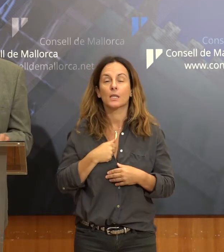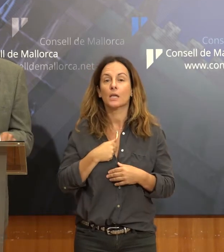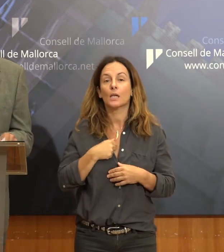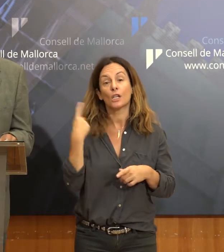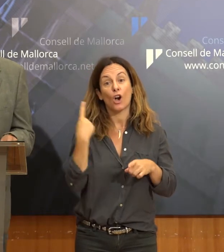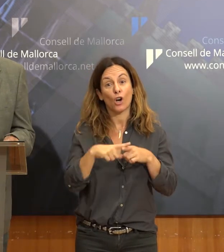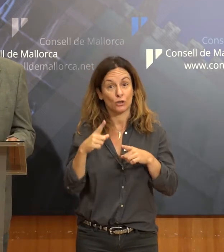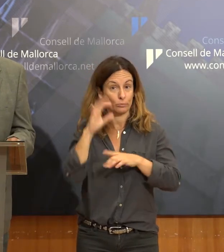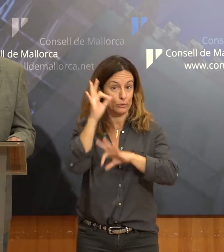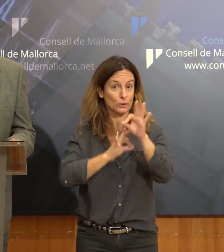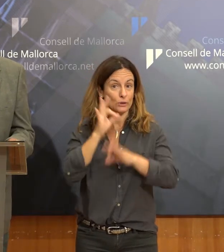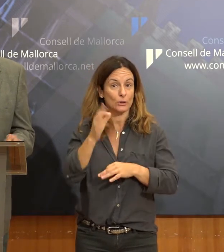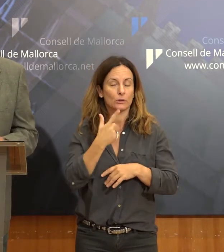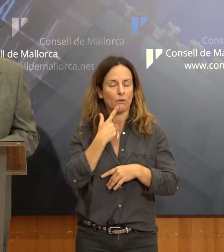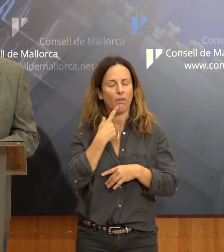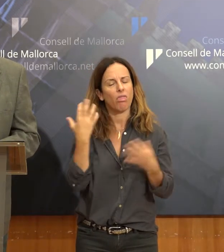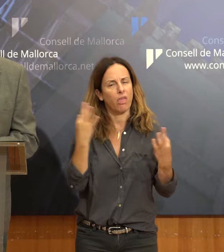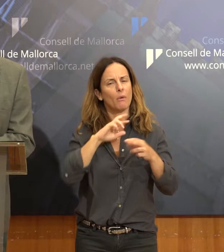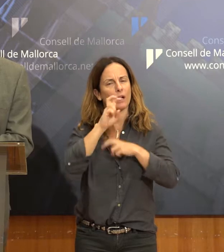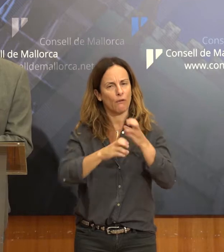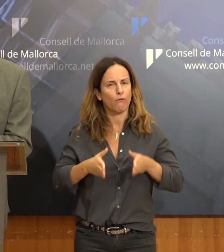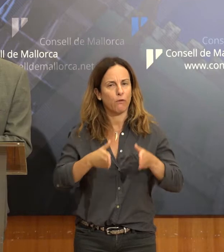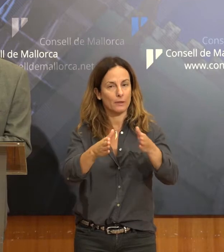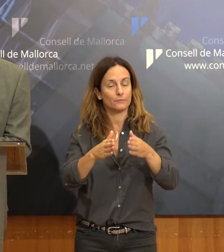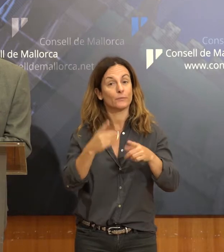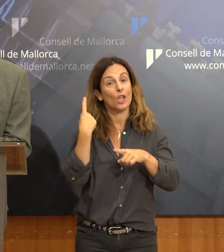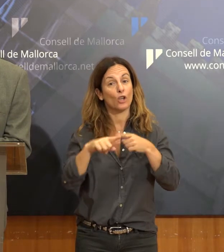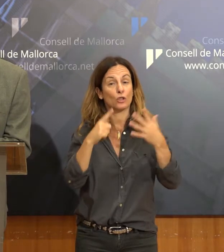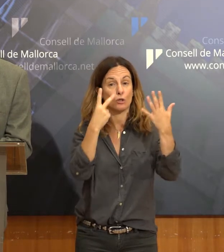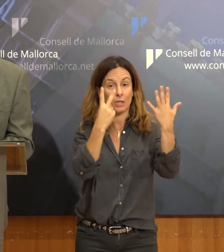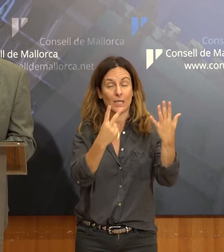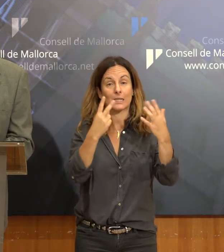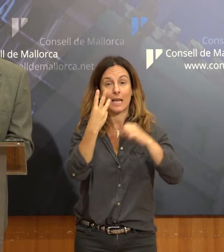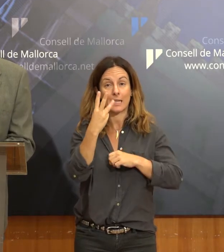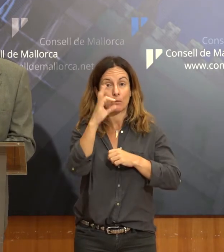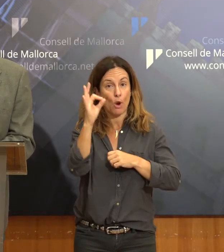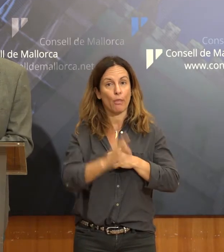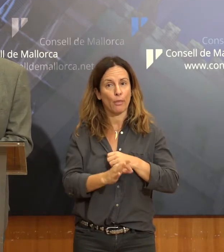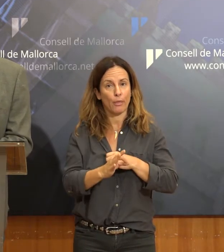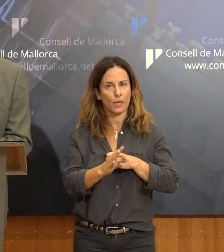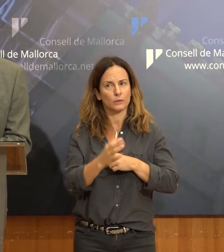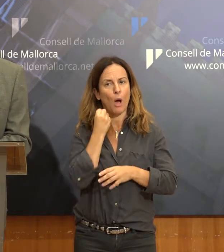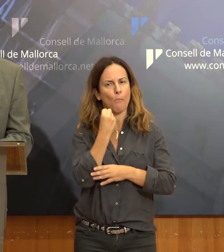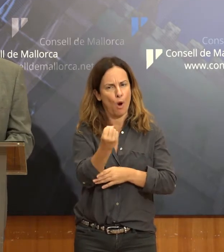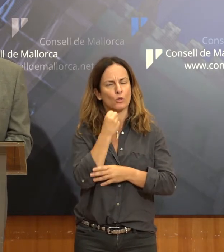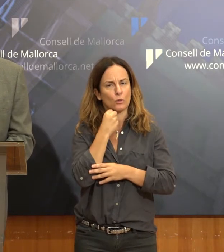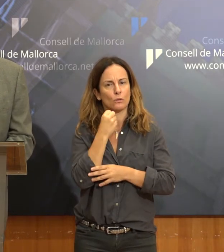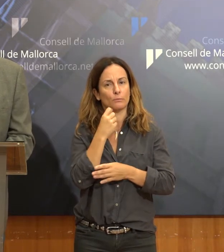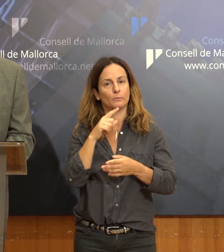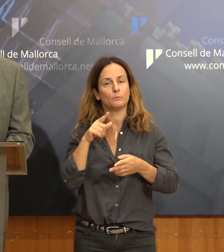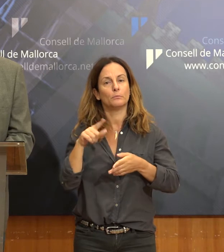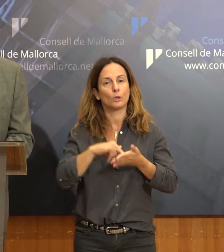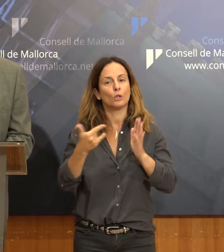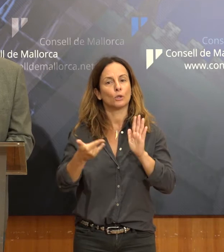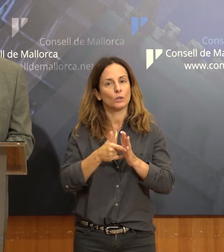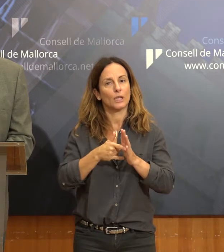és necessari millorar aquesta carretera. El 73% dona suport en el projecte de desdoblament